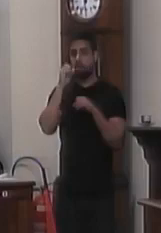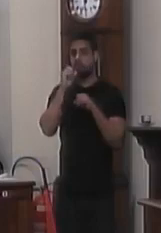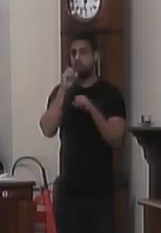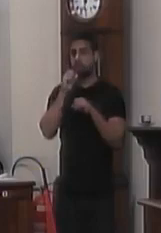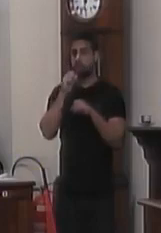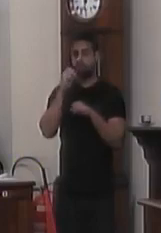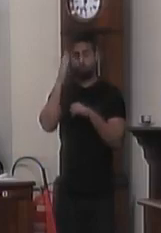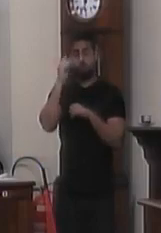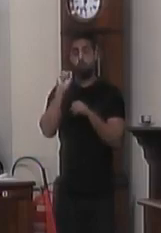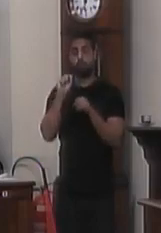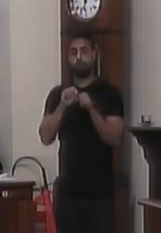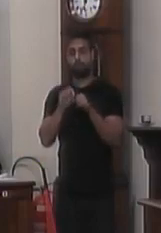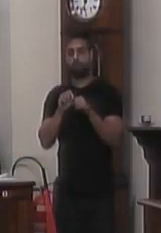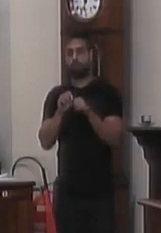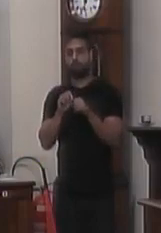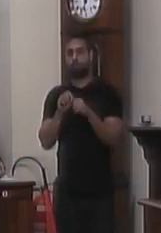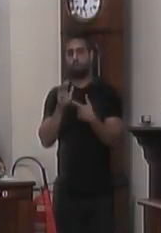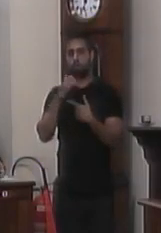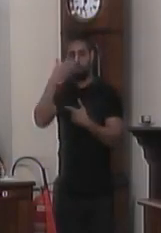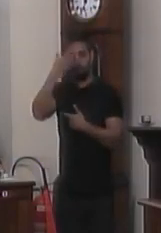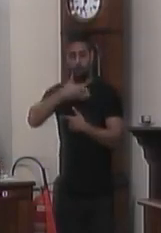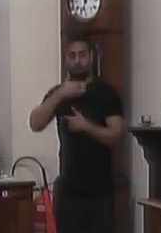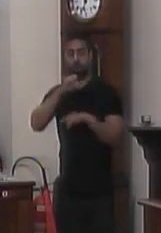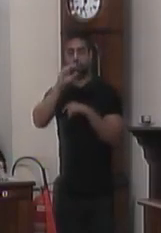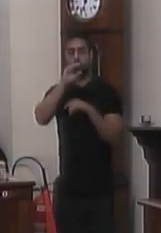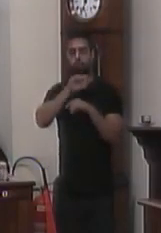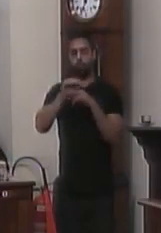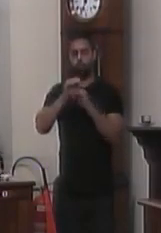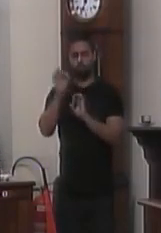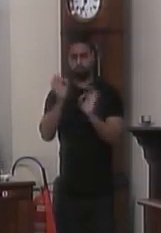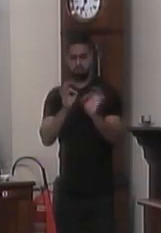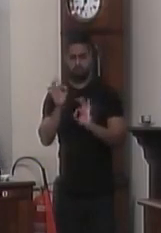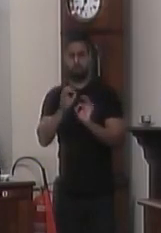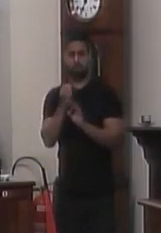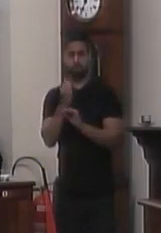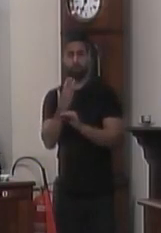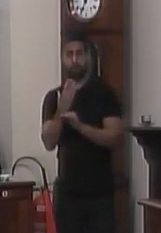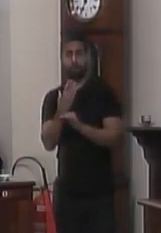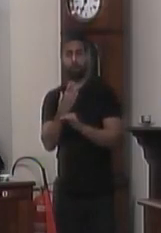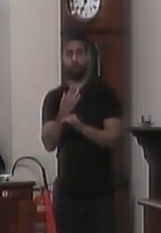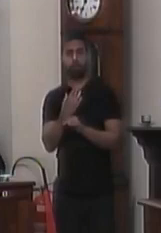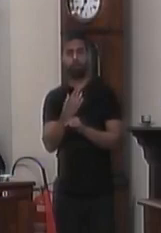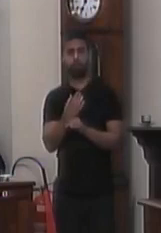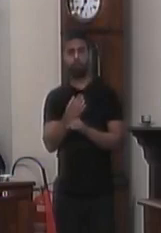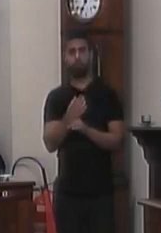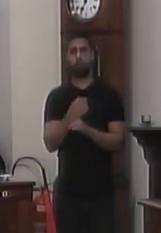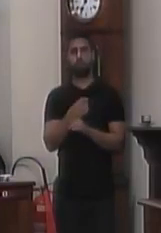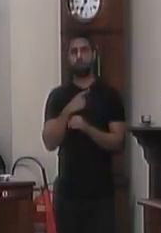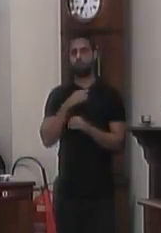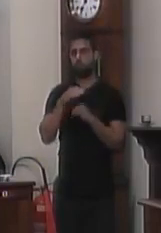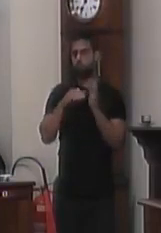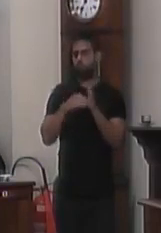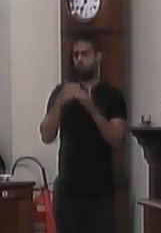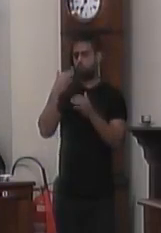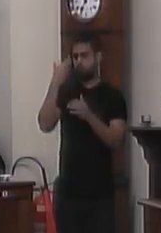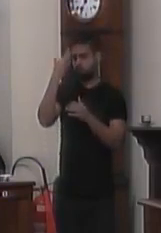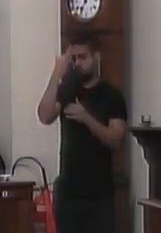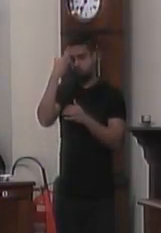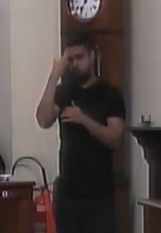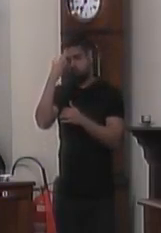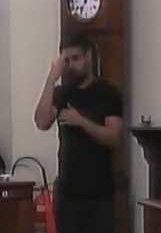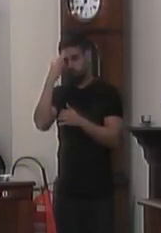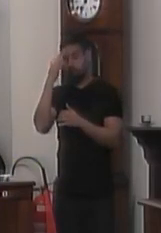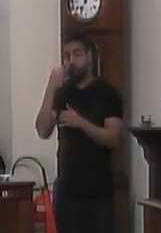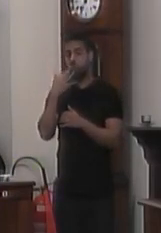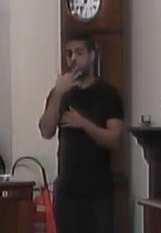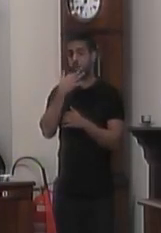competente. Sinal que o concurso foi muito bem elaborado, bem feito, e ele trouxe todo o conhecimento dele, não